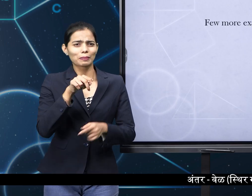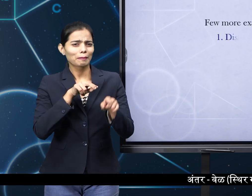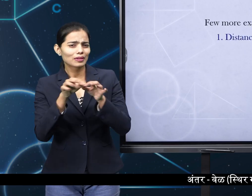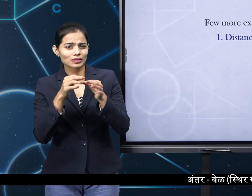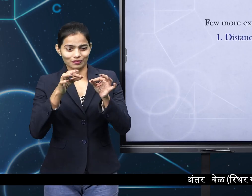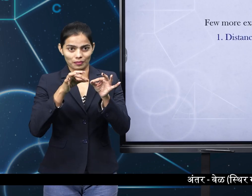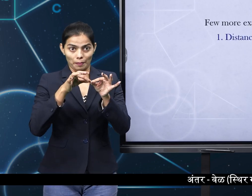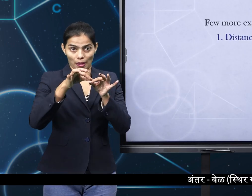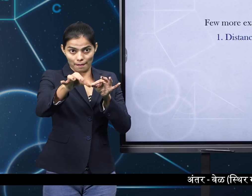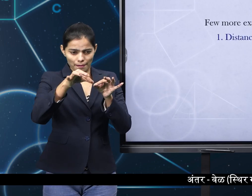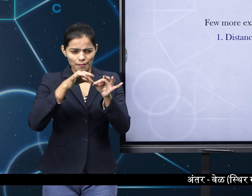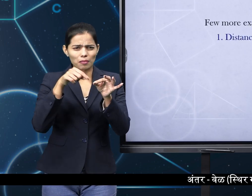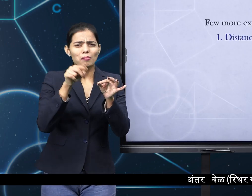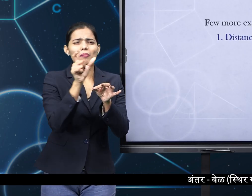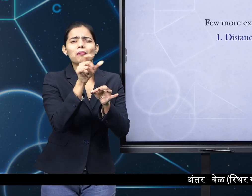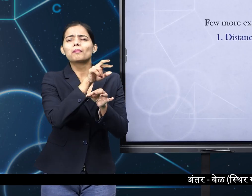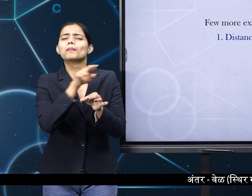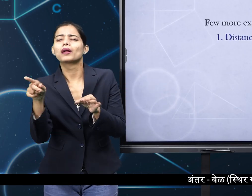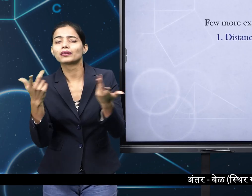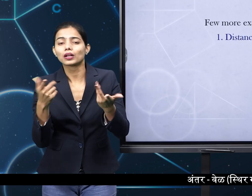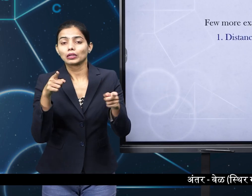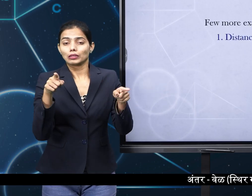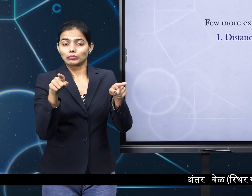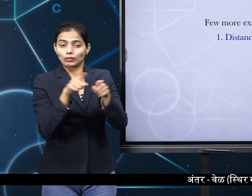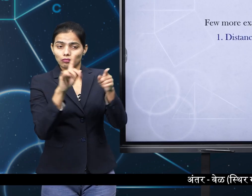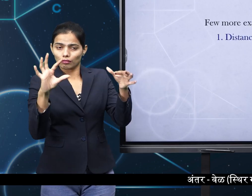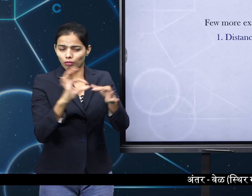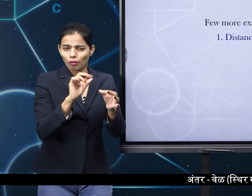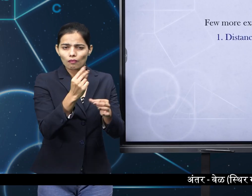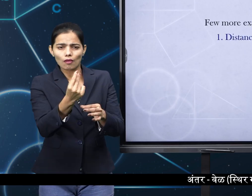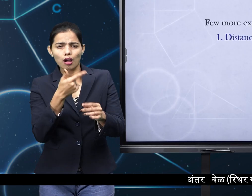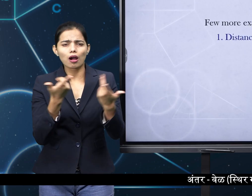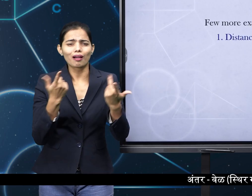एक, अंतर, वेळ, स्थिर गतीखाली.